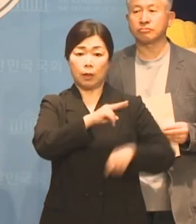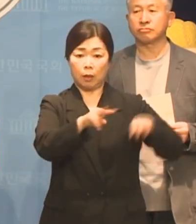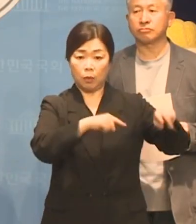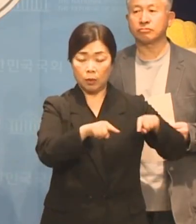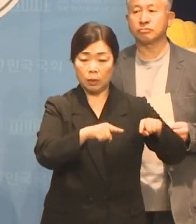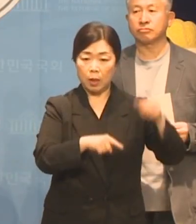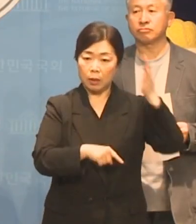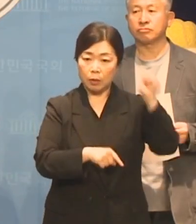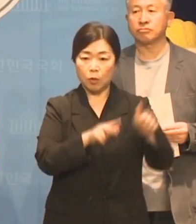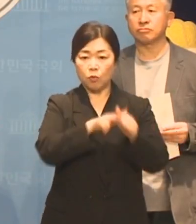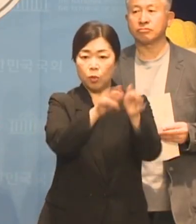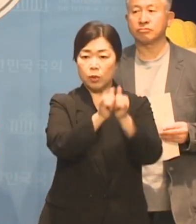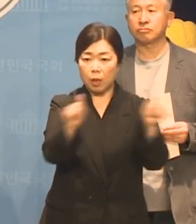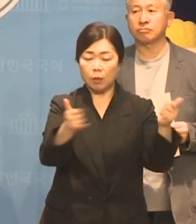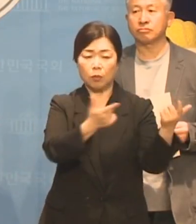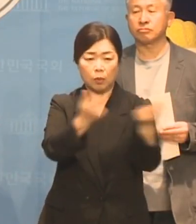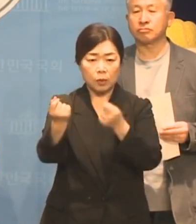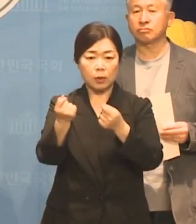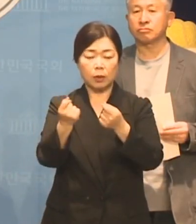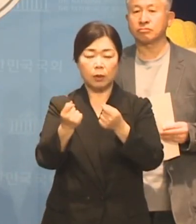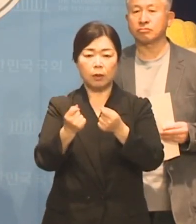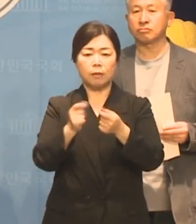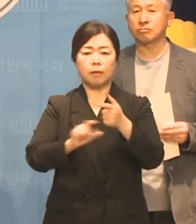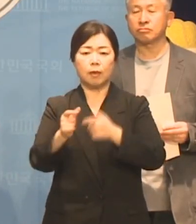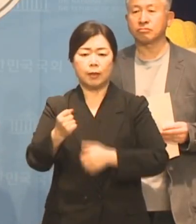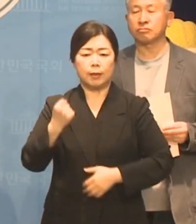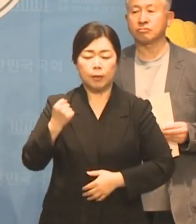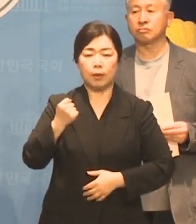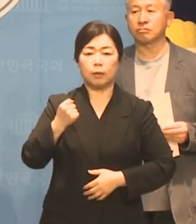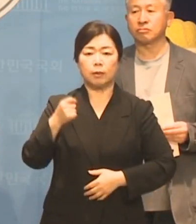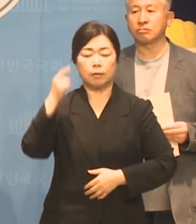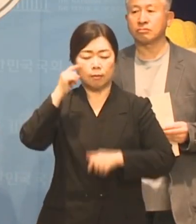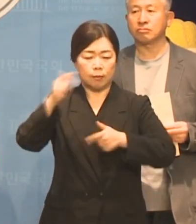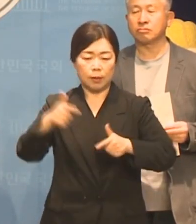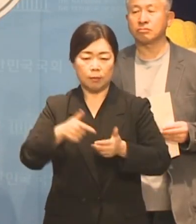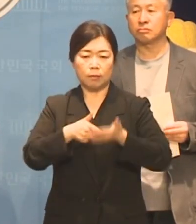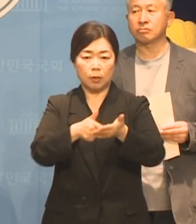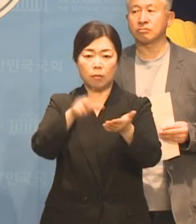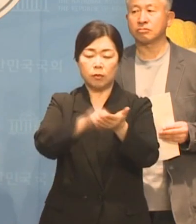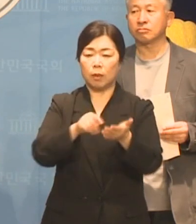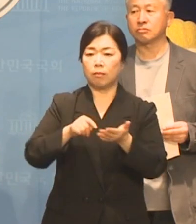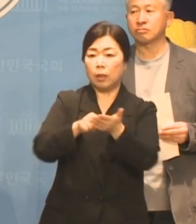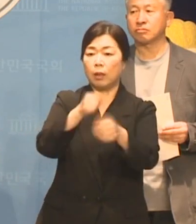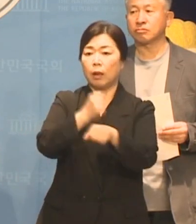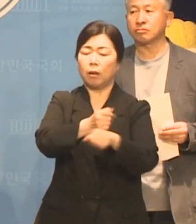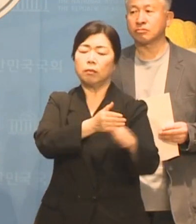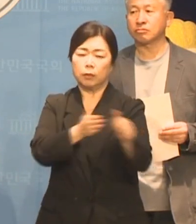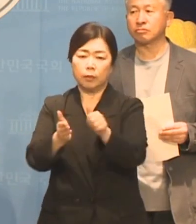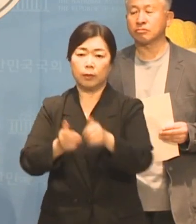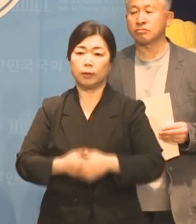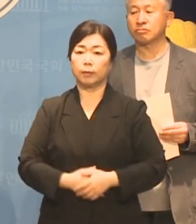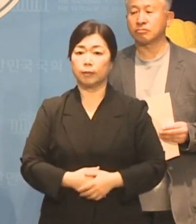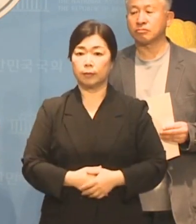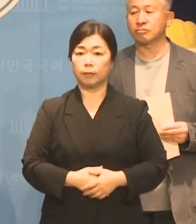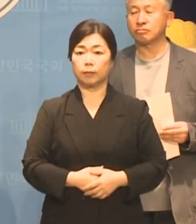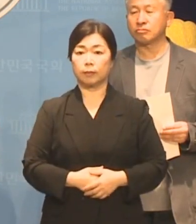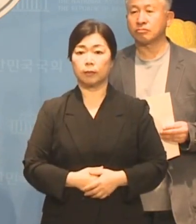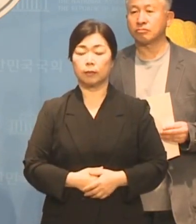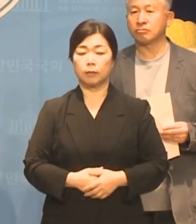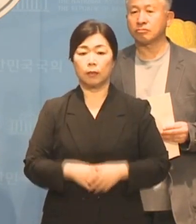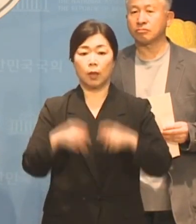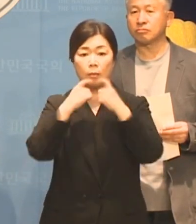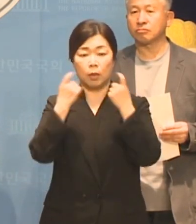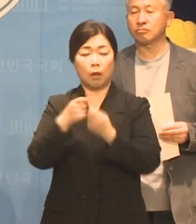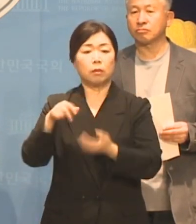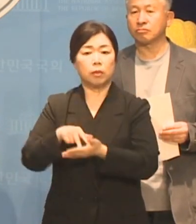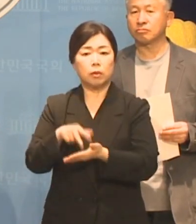야권의 대선 후보들께서도 이에 대한 강력한 이의 제기와 문제 제기를 해주시길 요청합니다. 민간